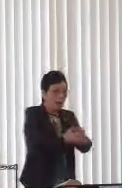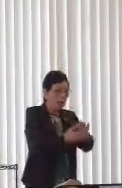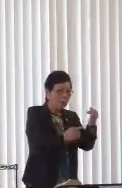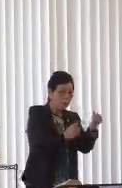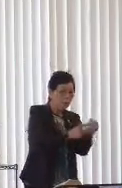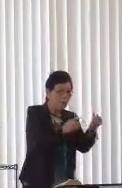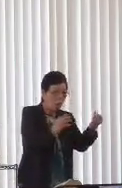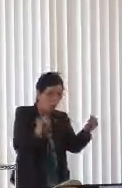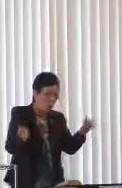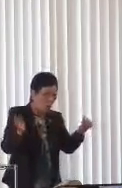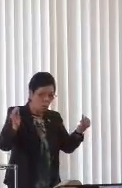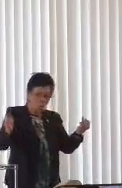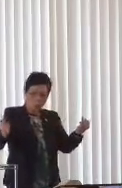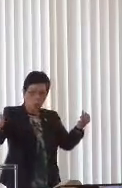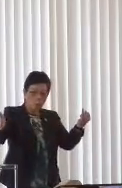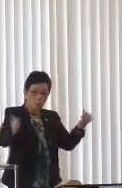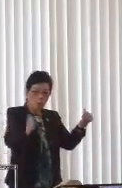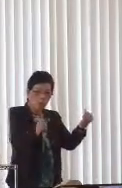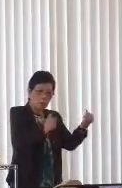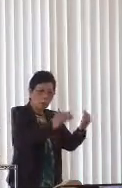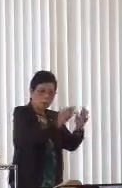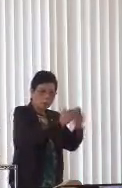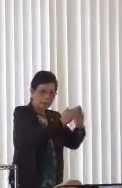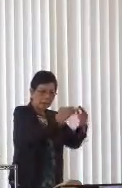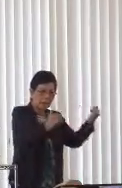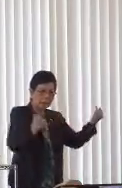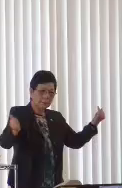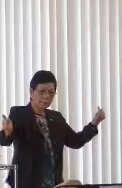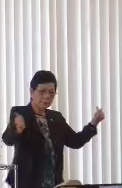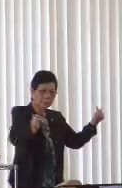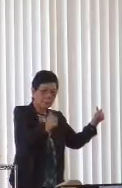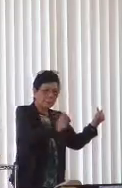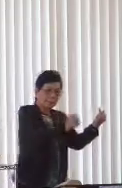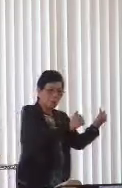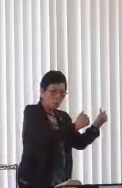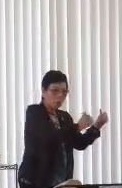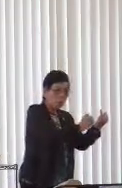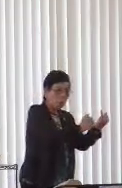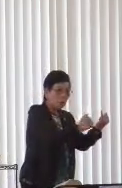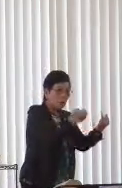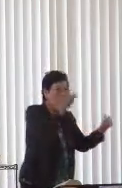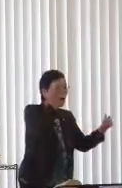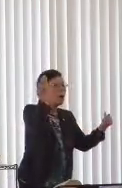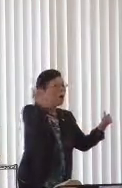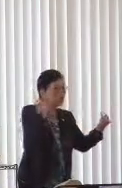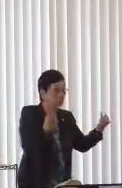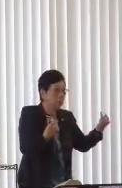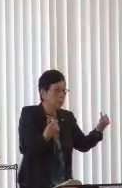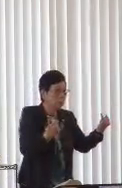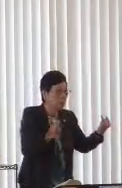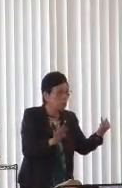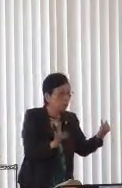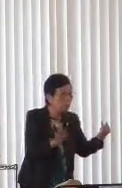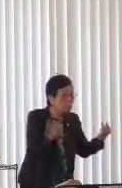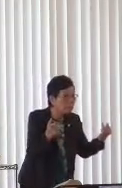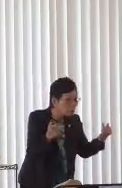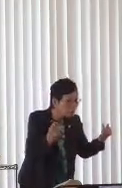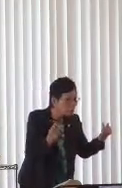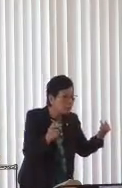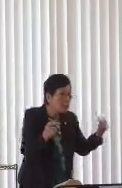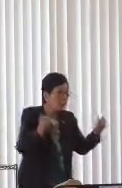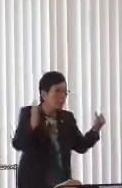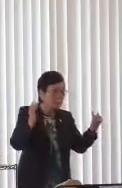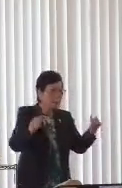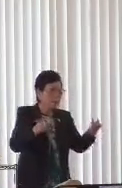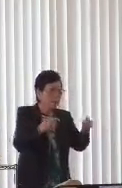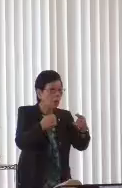、花嫁のお家に。日本でもね、昔そうだったみたいですが、そして花嫁を連れて自分